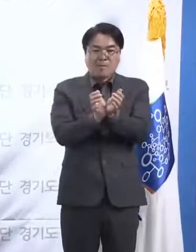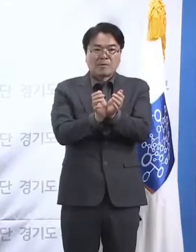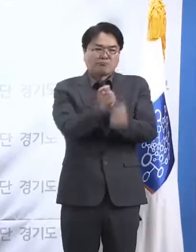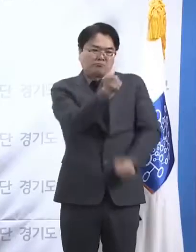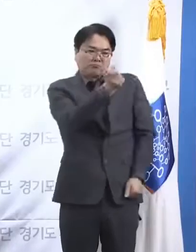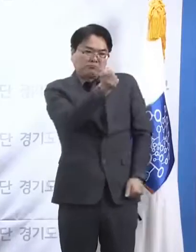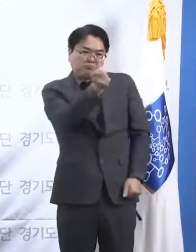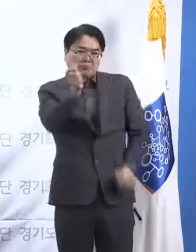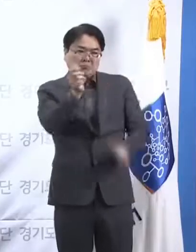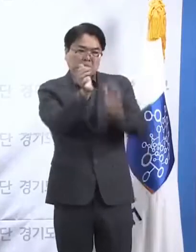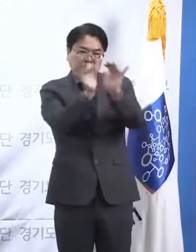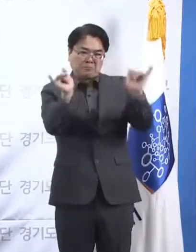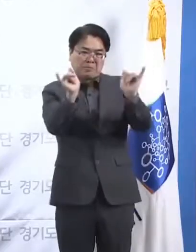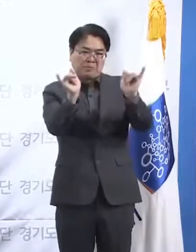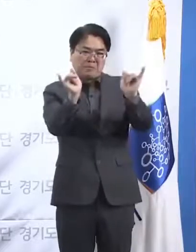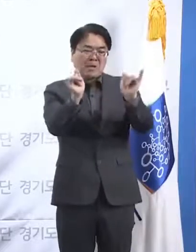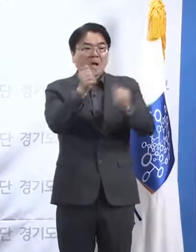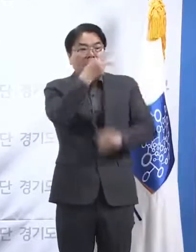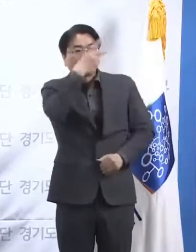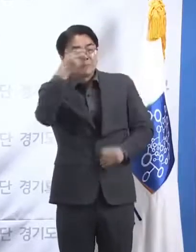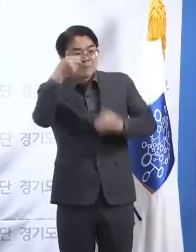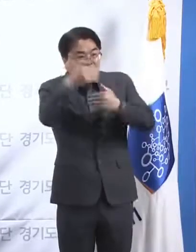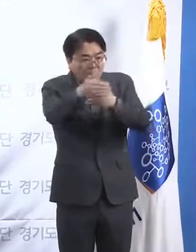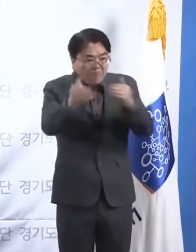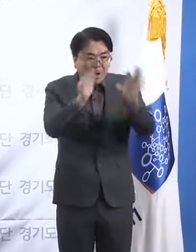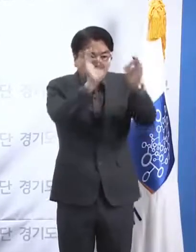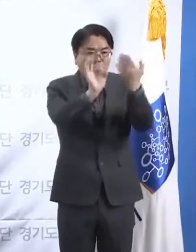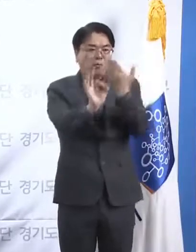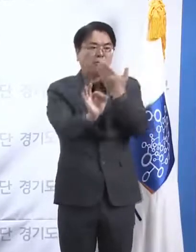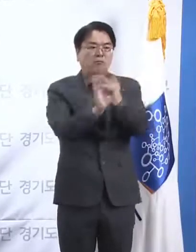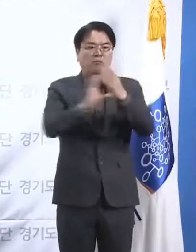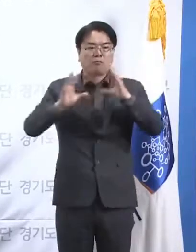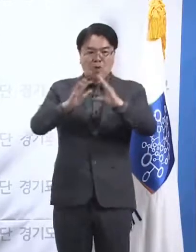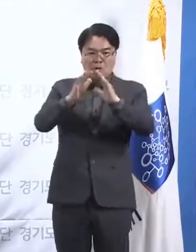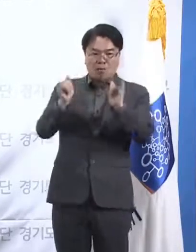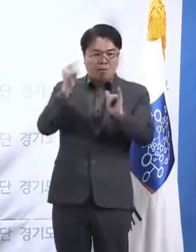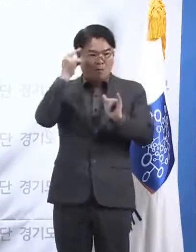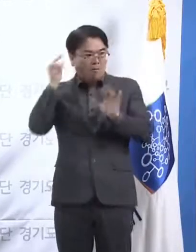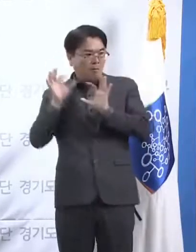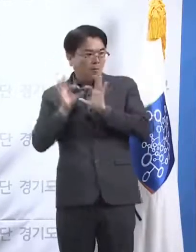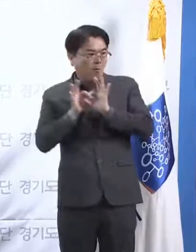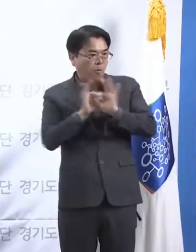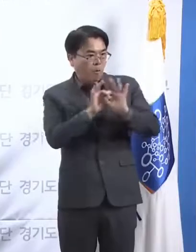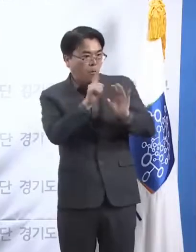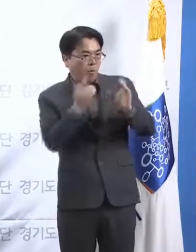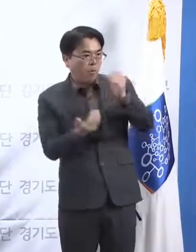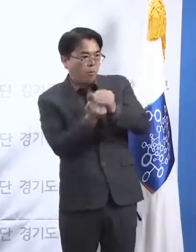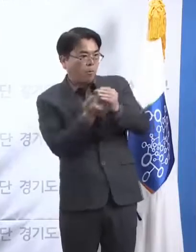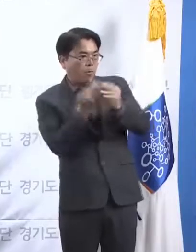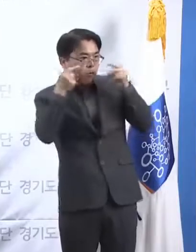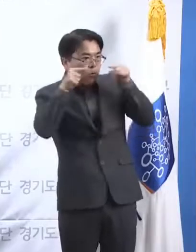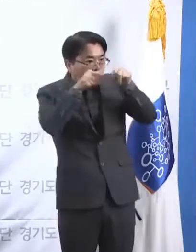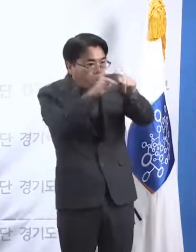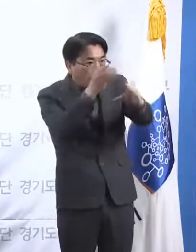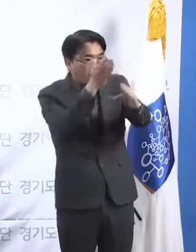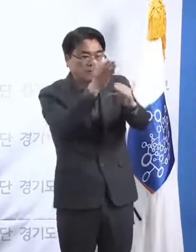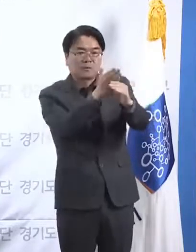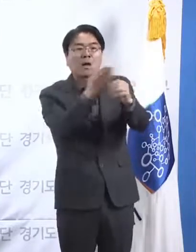특수의 소수한 수면방은 국민들로부터 관심이 집중되고 있습니다. 따라서 해당